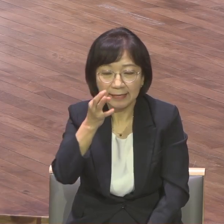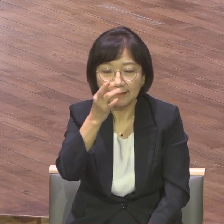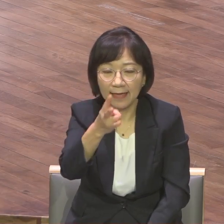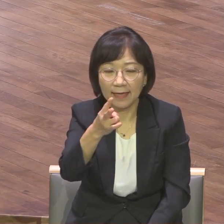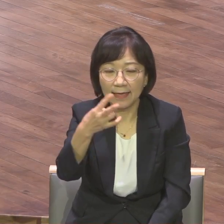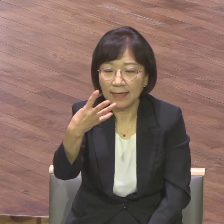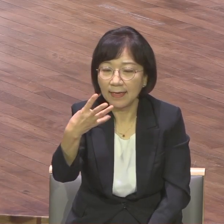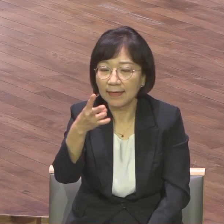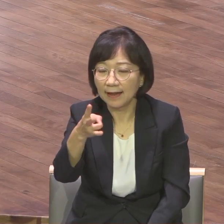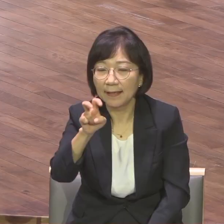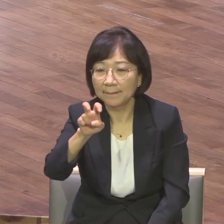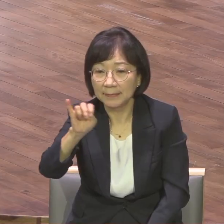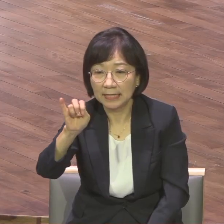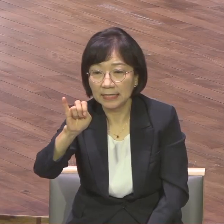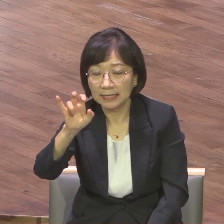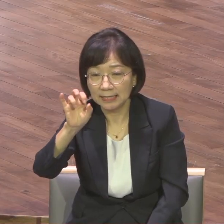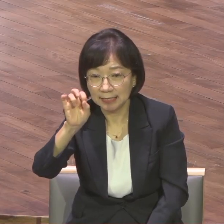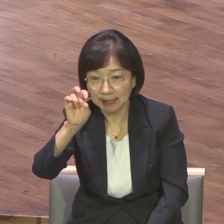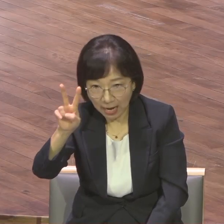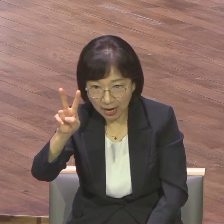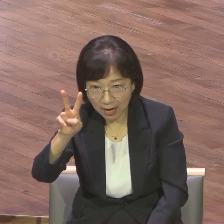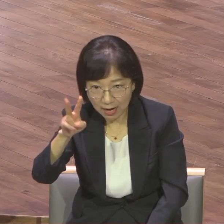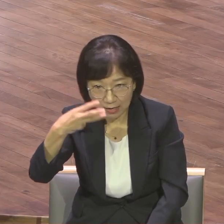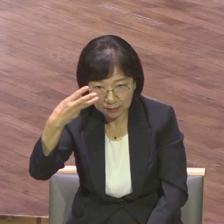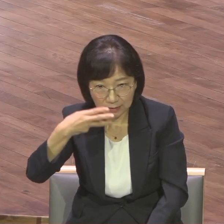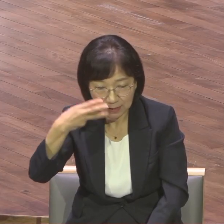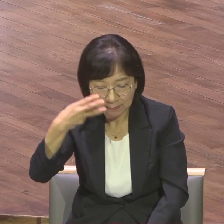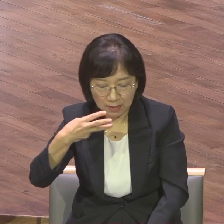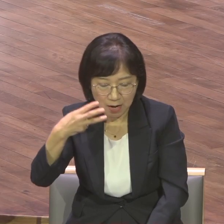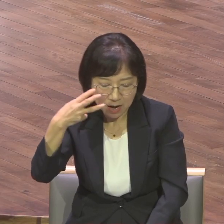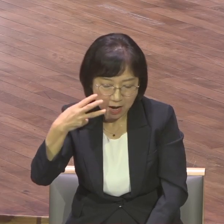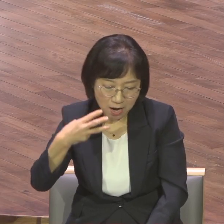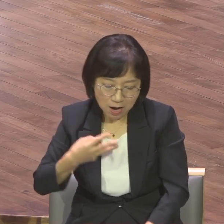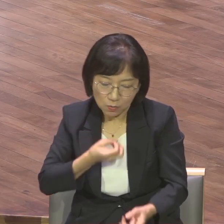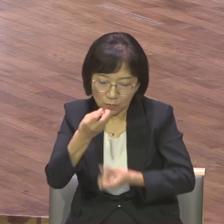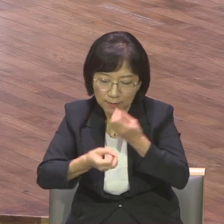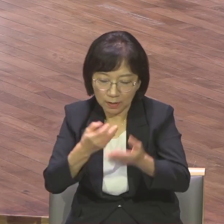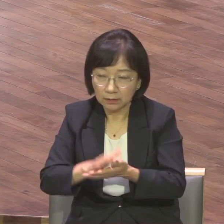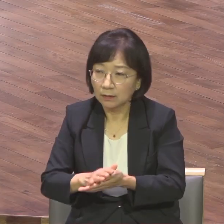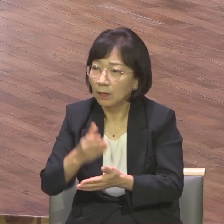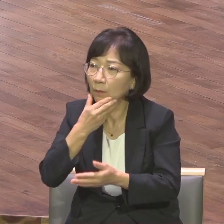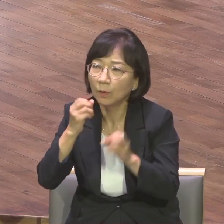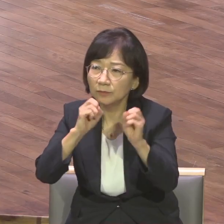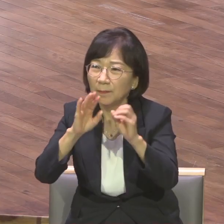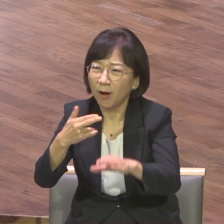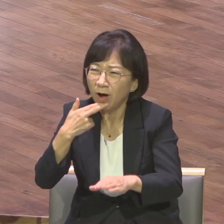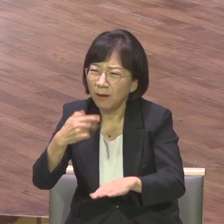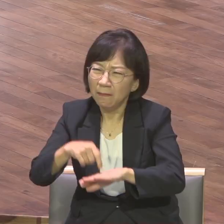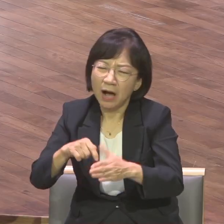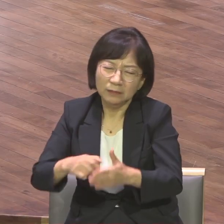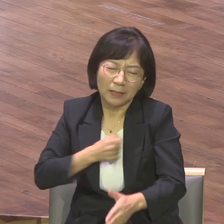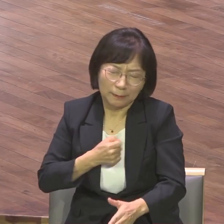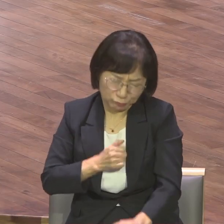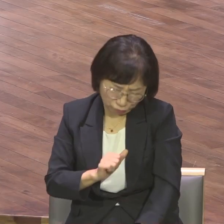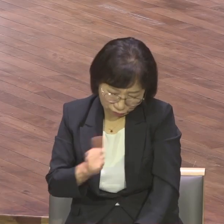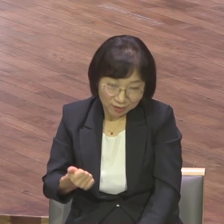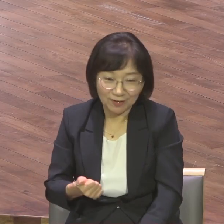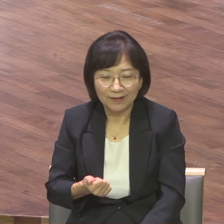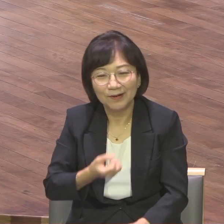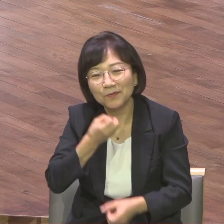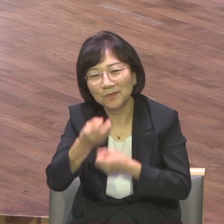복음을 증거하지 아니하면 내가 답답해서 견딜 수가 없습니다. 우리 사촌 형이